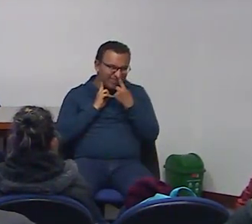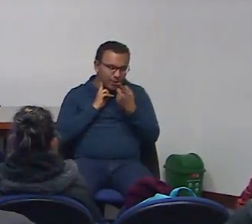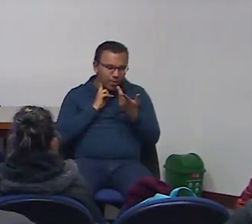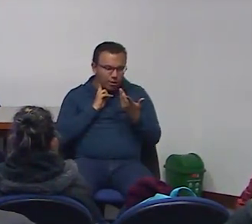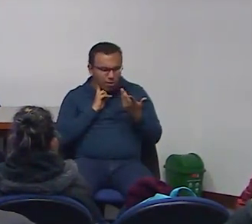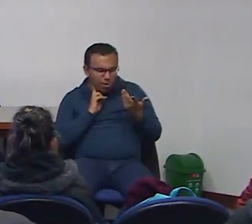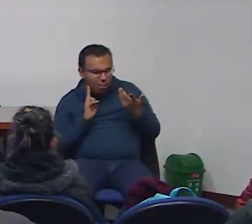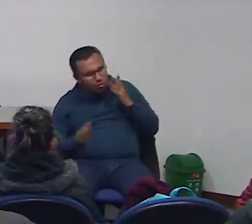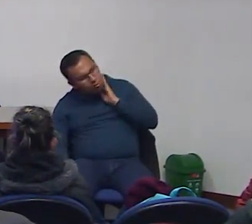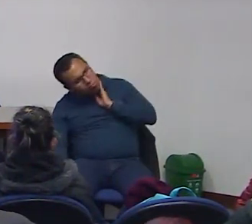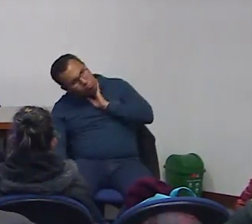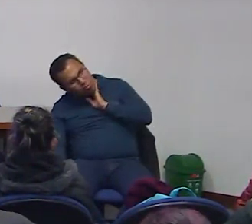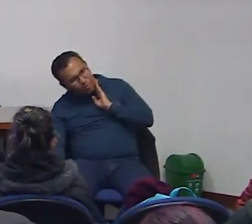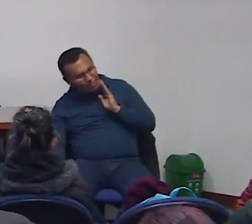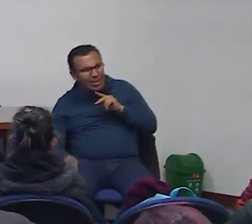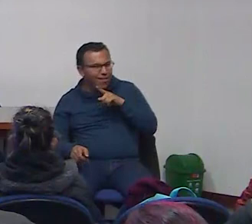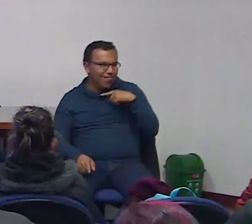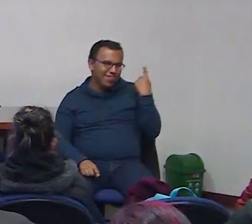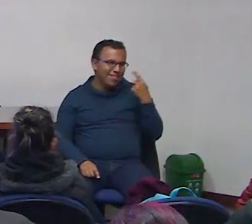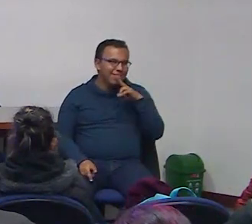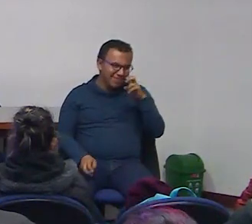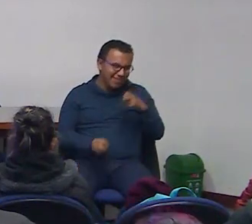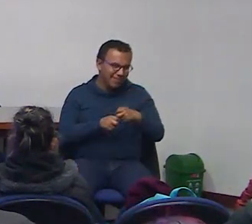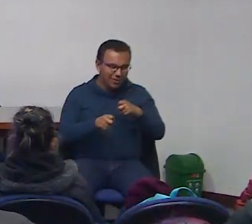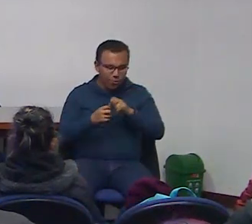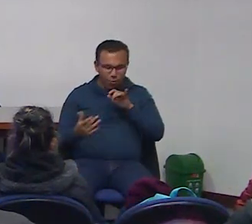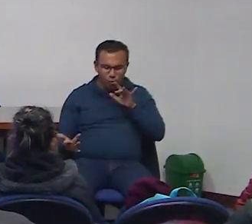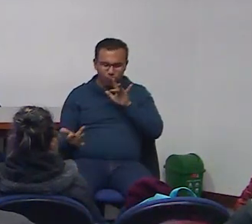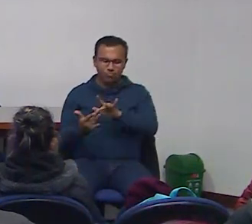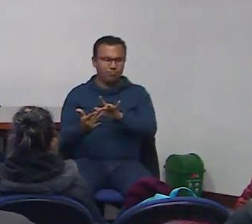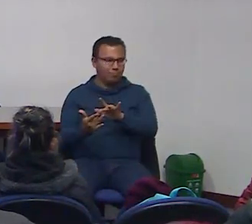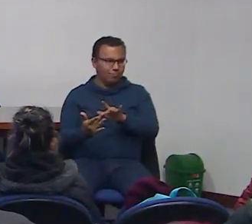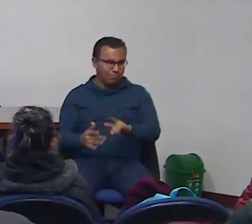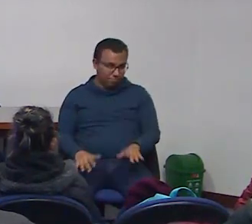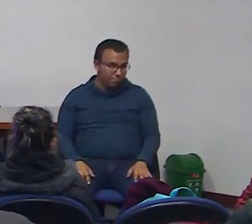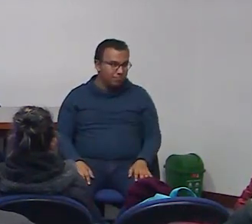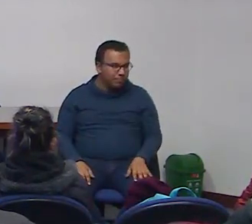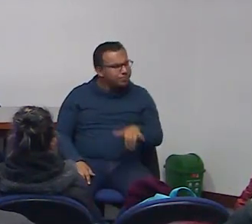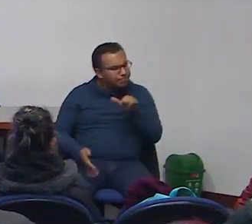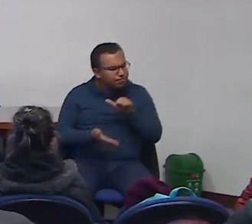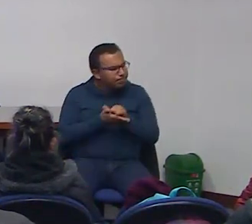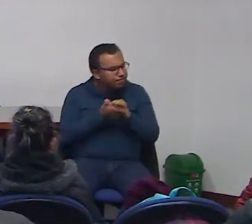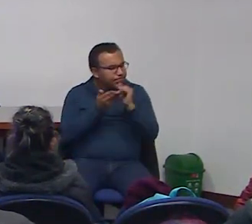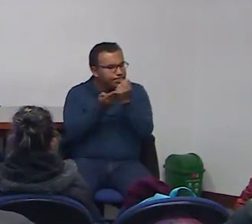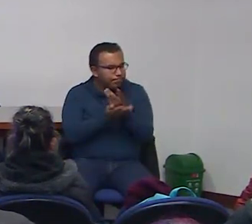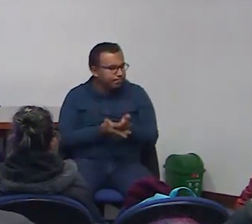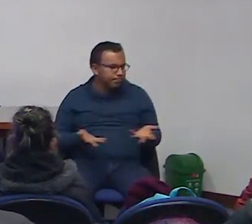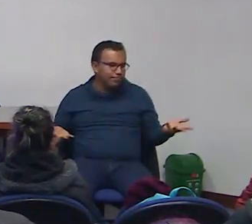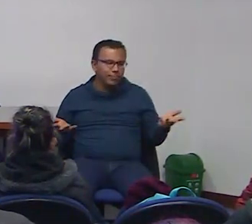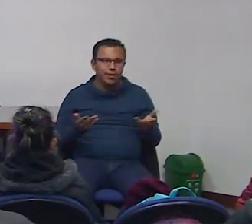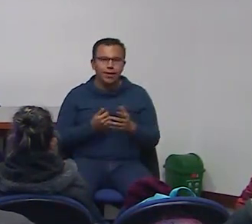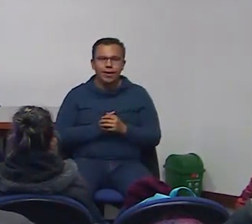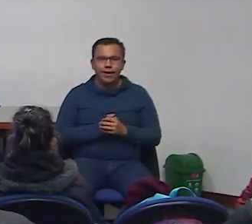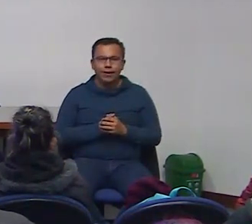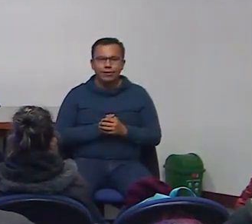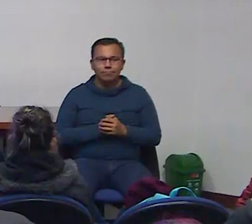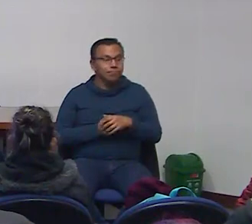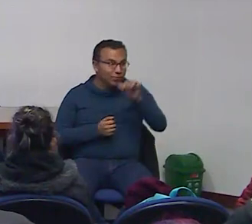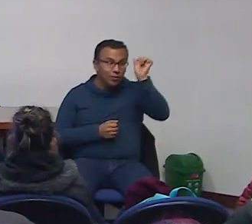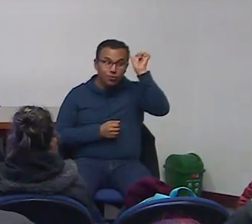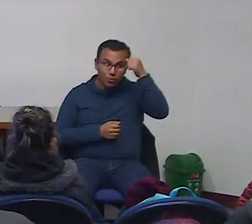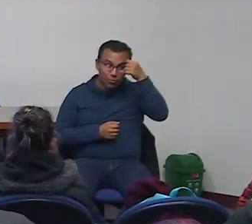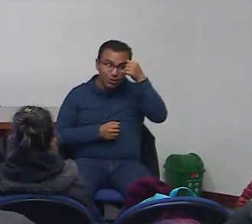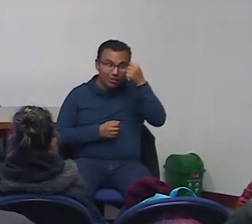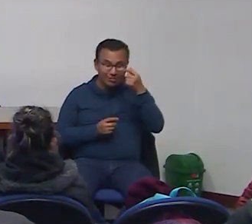este ejercicio nunca lo había hecho y es difícil obviamente la coordinación Sí entonces este tipo de cosas digamos nos recuerdan